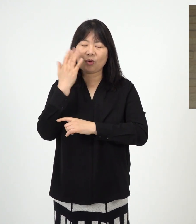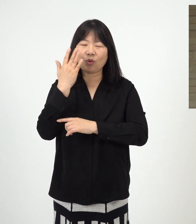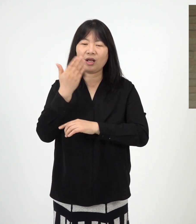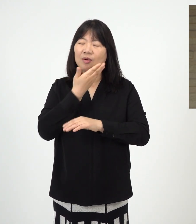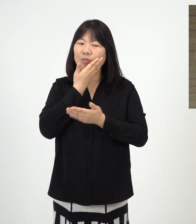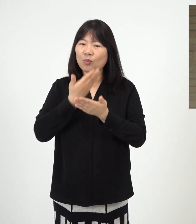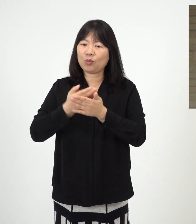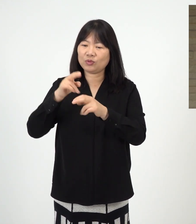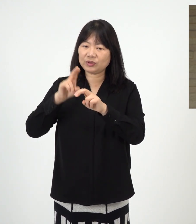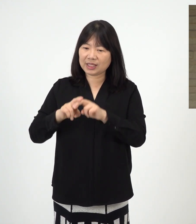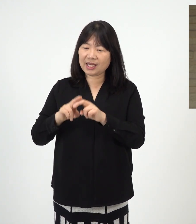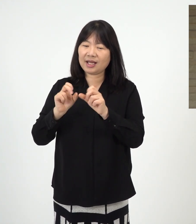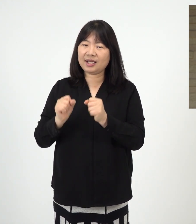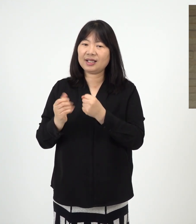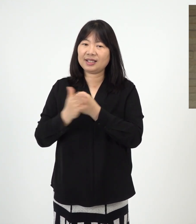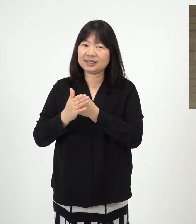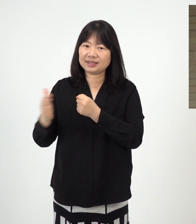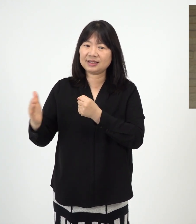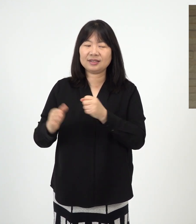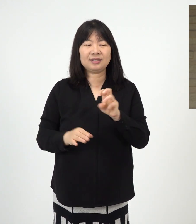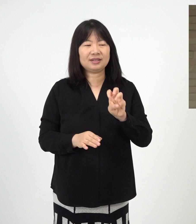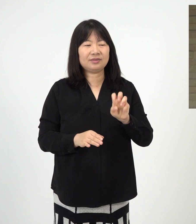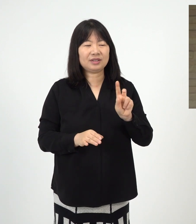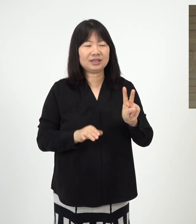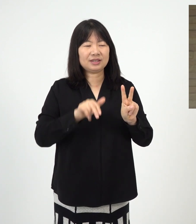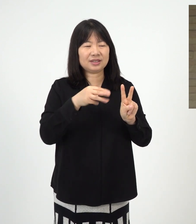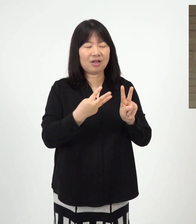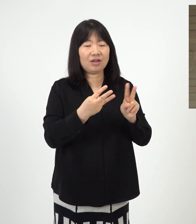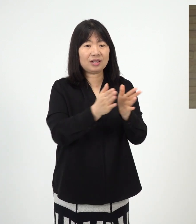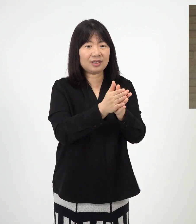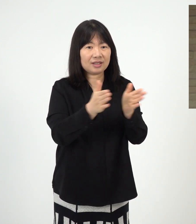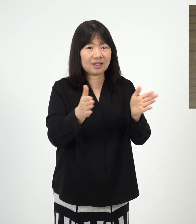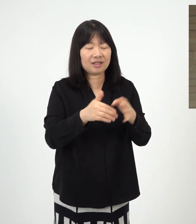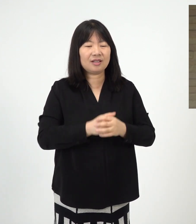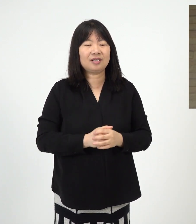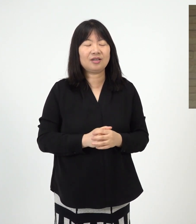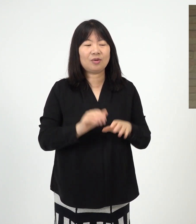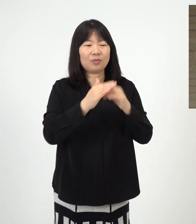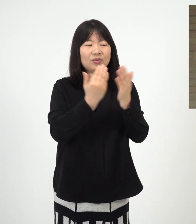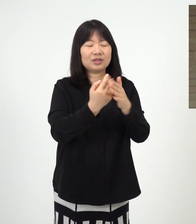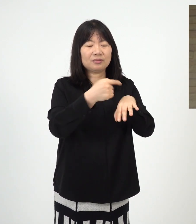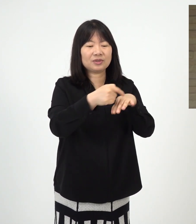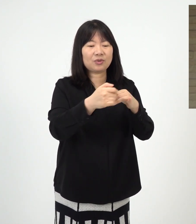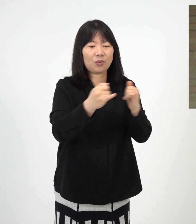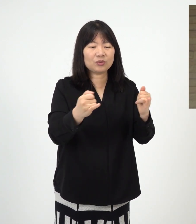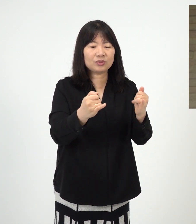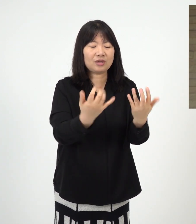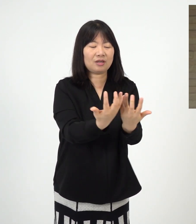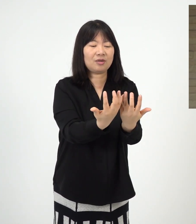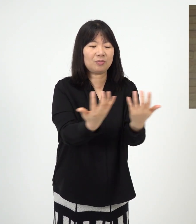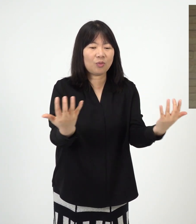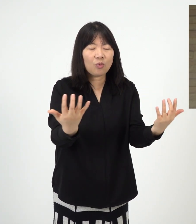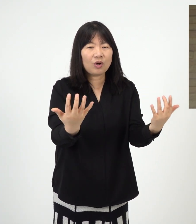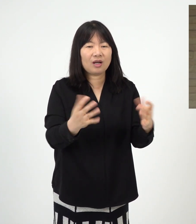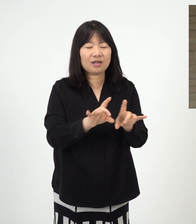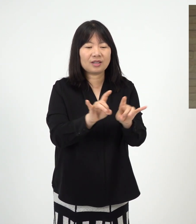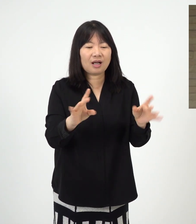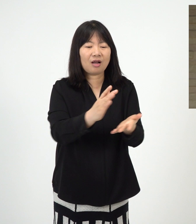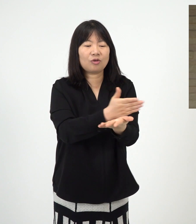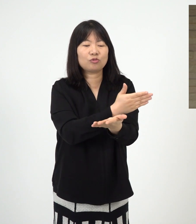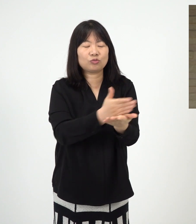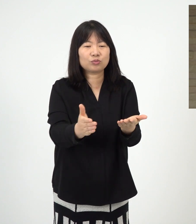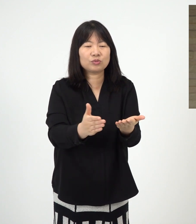보좌에 앉으리니. 32절 한번 시작. 모든 민족을 그 앞에 모으고 각각